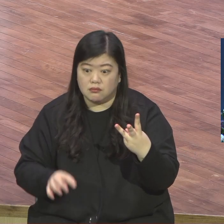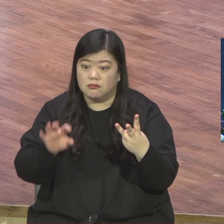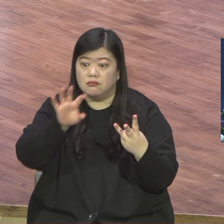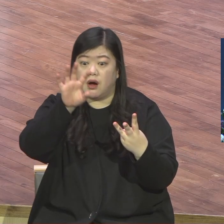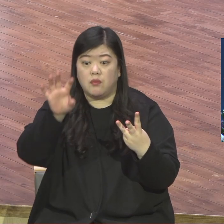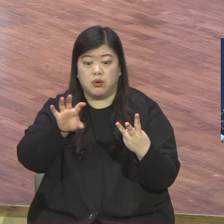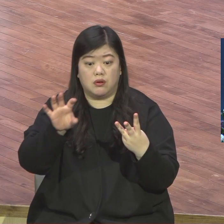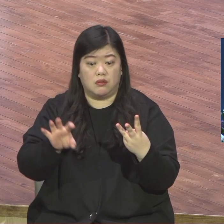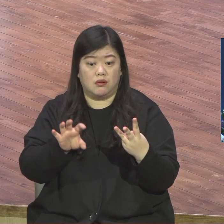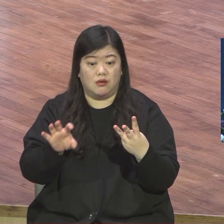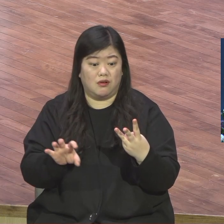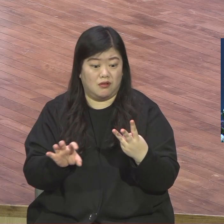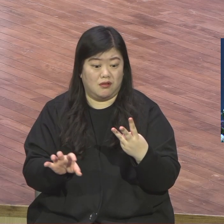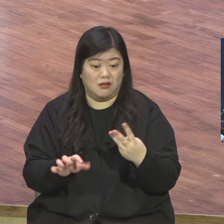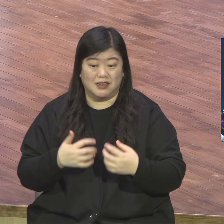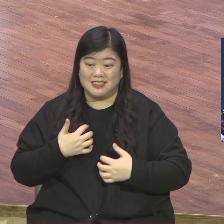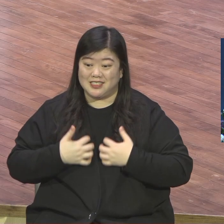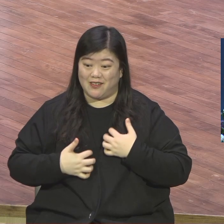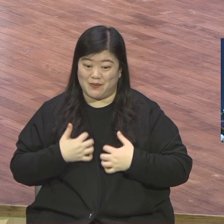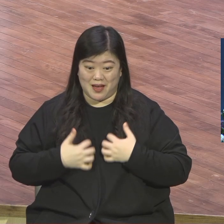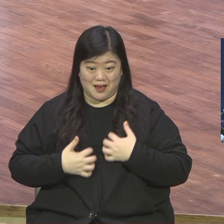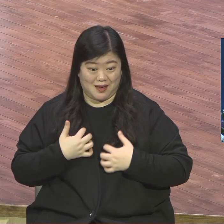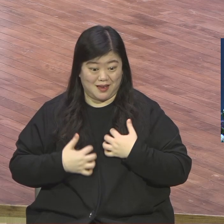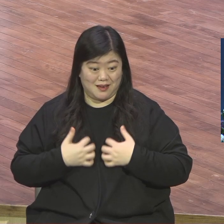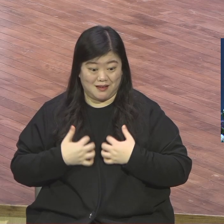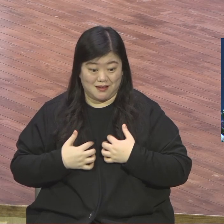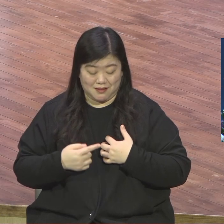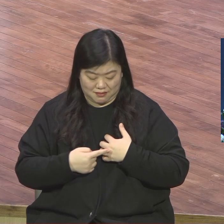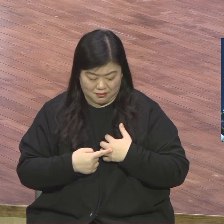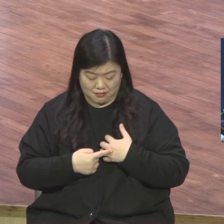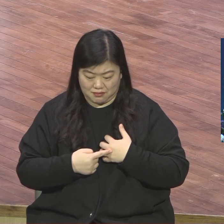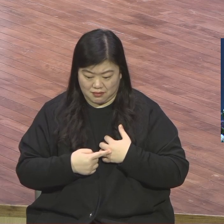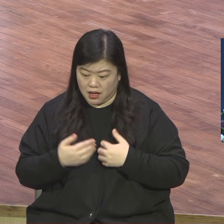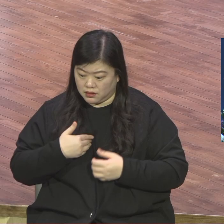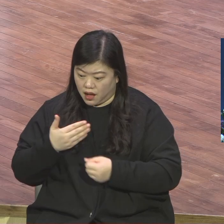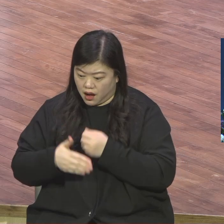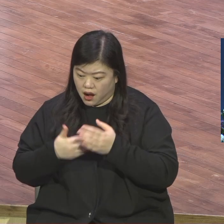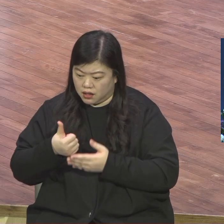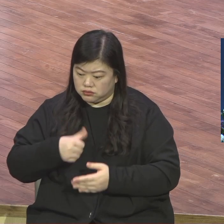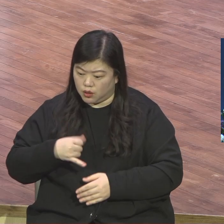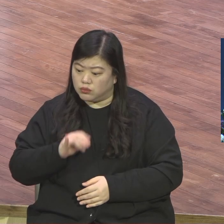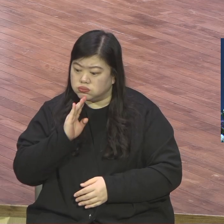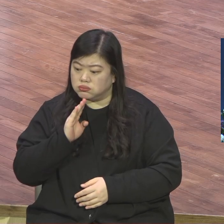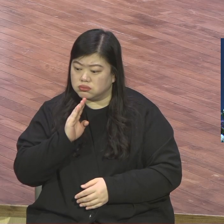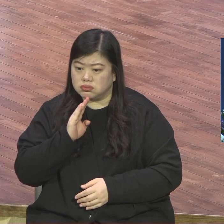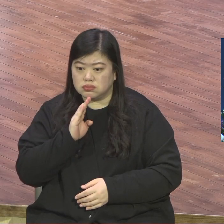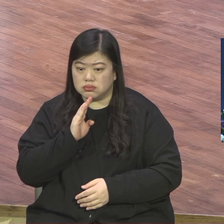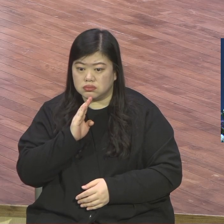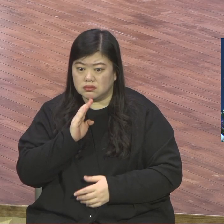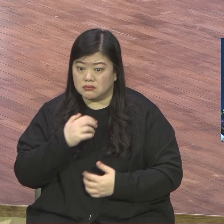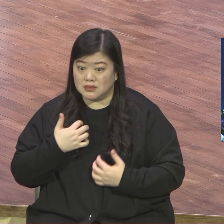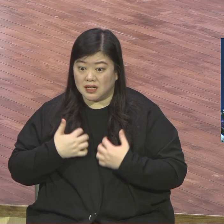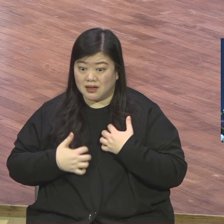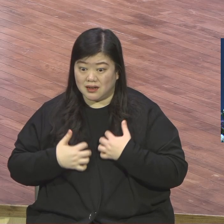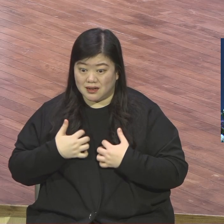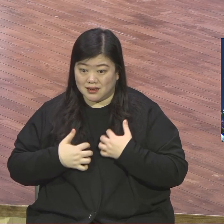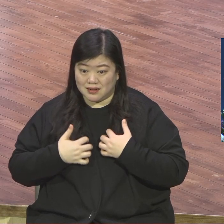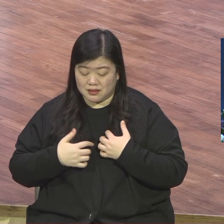즐거워하는 이유, 즐거워 계속 즐겁다. 구원받은 하나님의 자녀의 영적 정체성이 뭐냐?